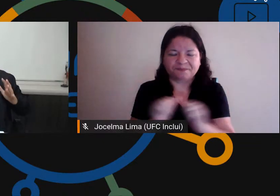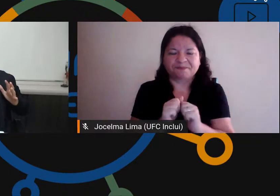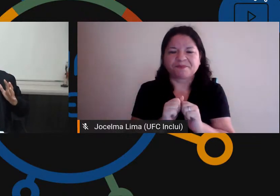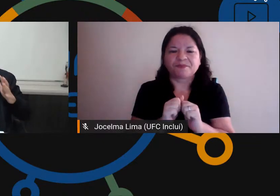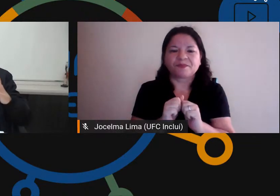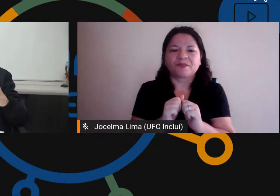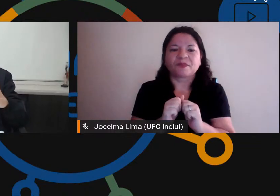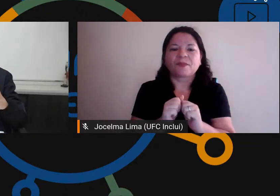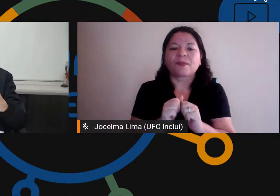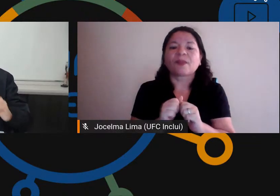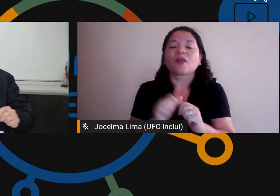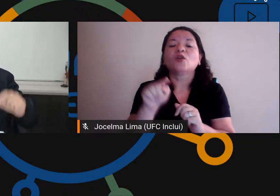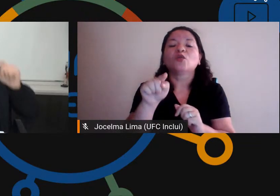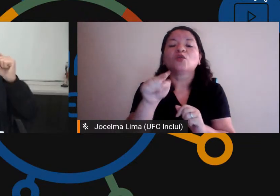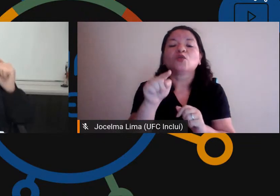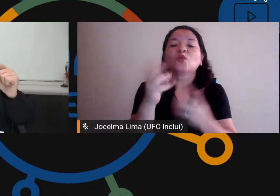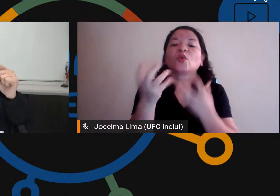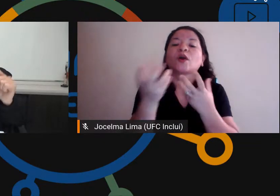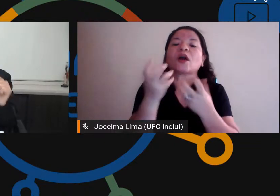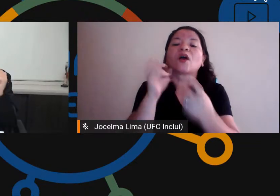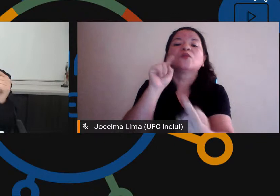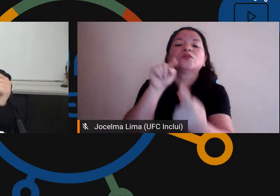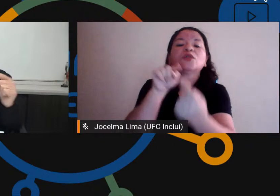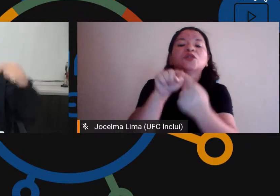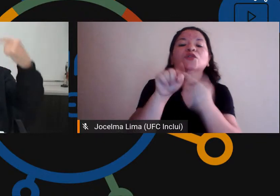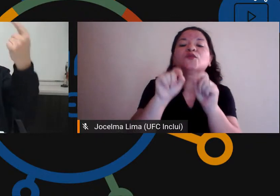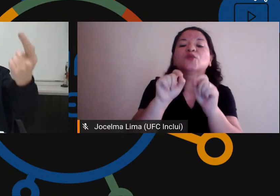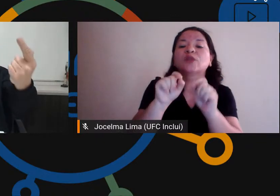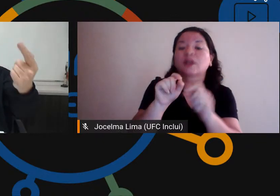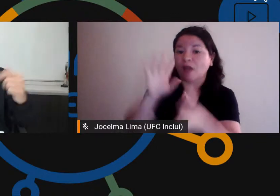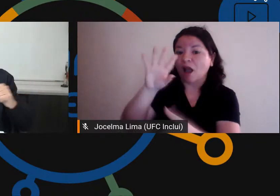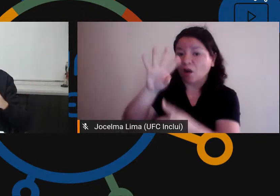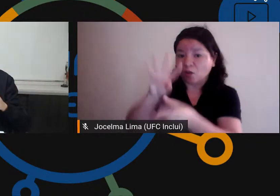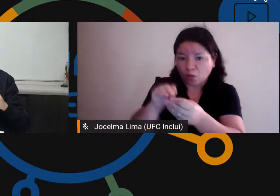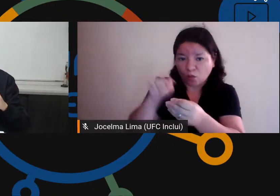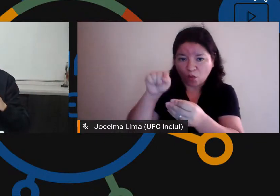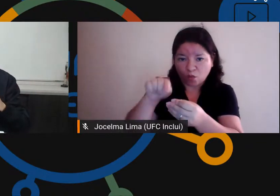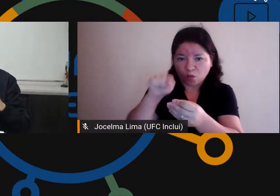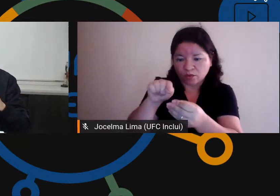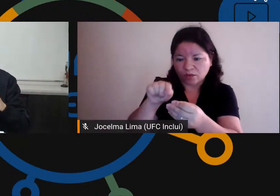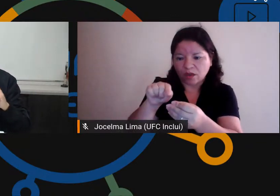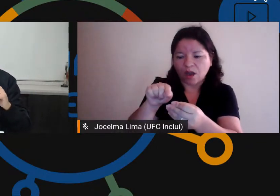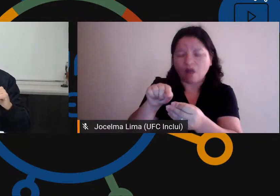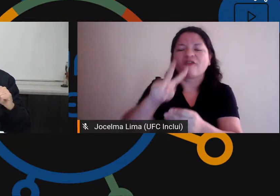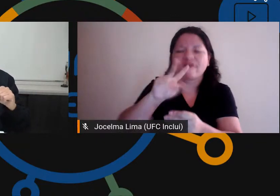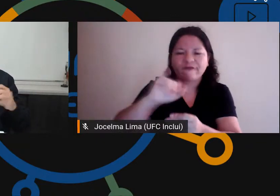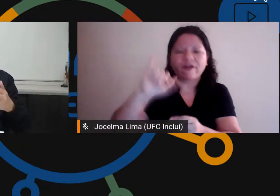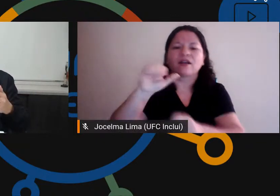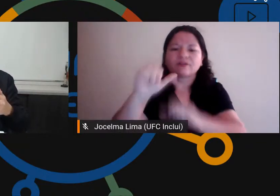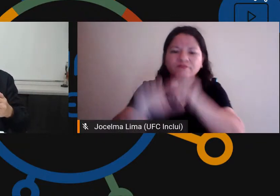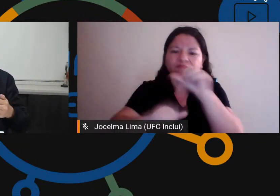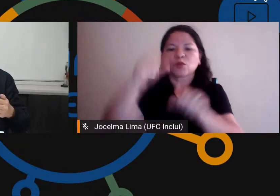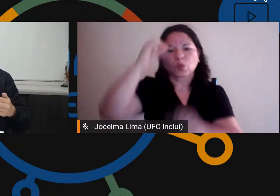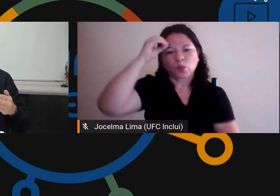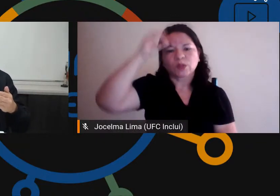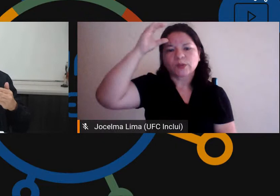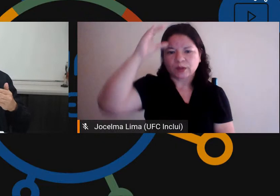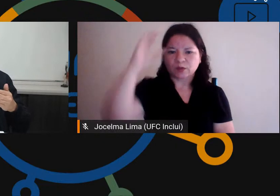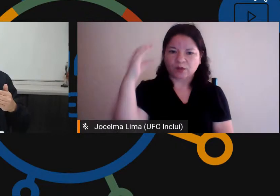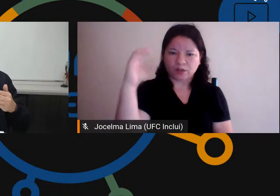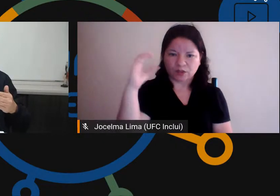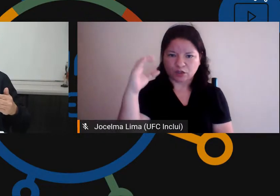Onde você quer chegar com o seu artigo? Nas conclusões, porque elas vão virar conhecimento científico. Ok? Se o caminho que